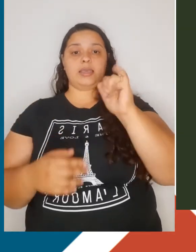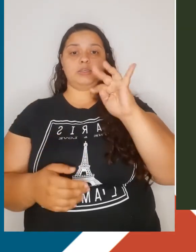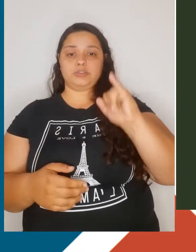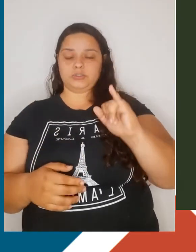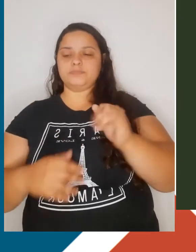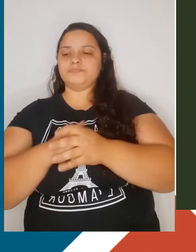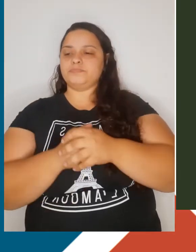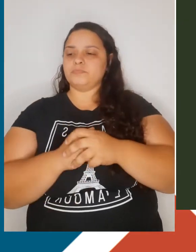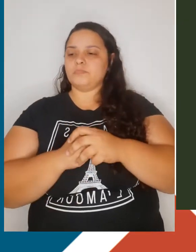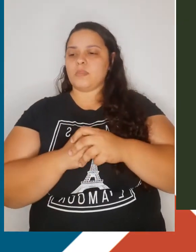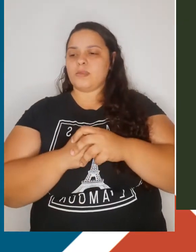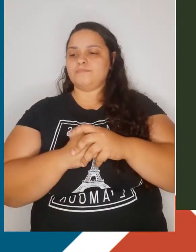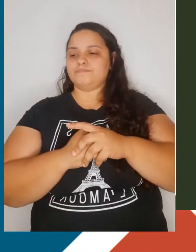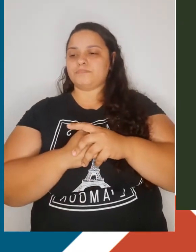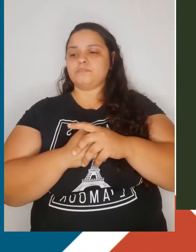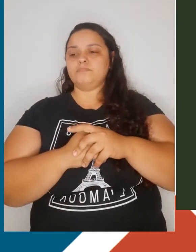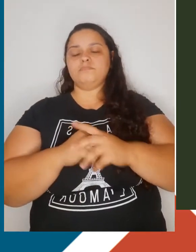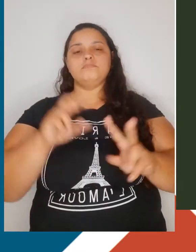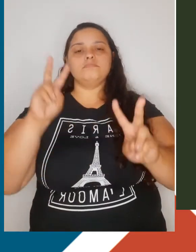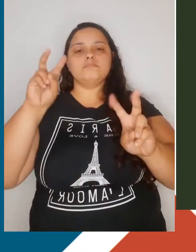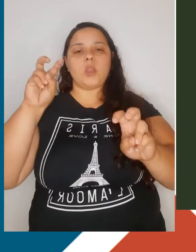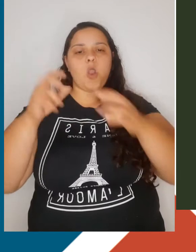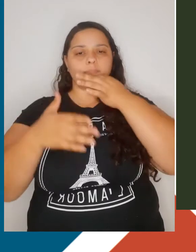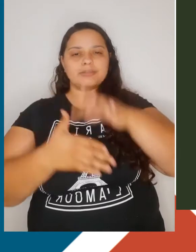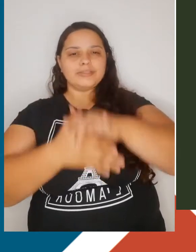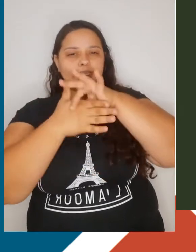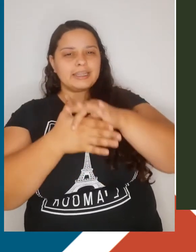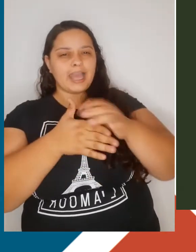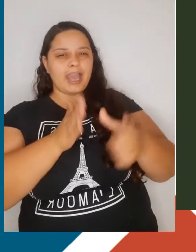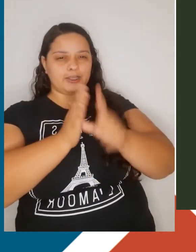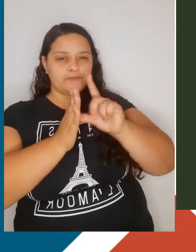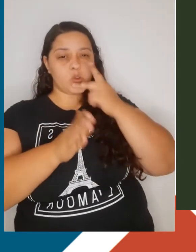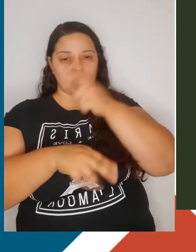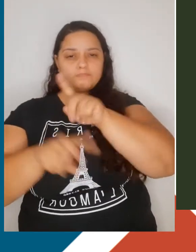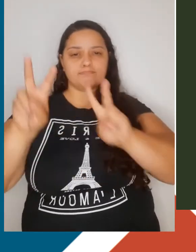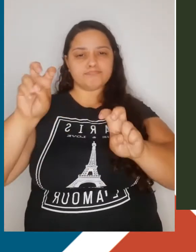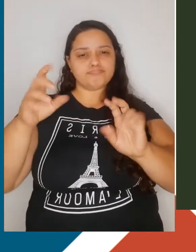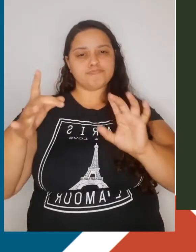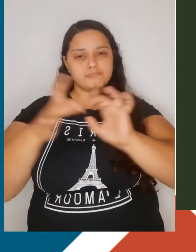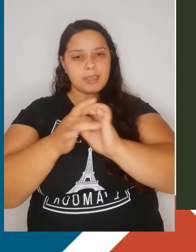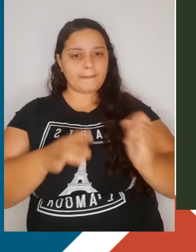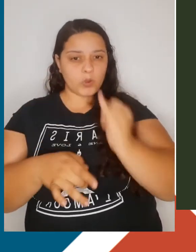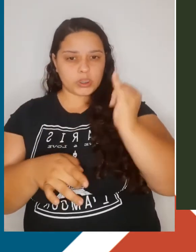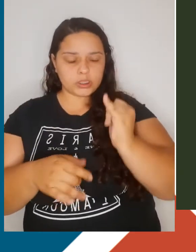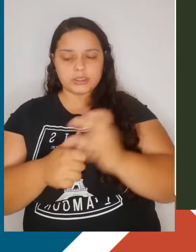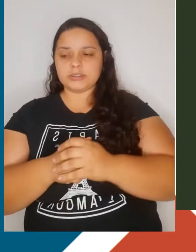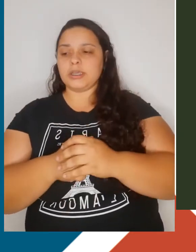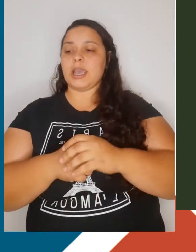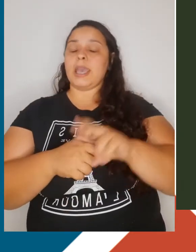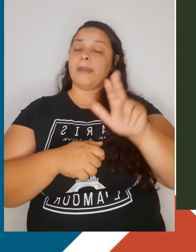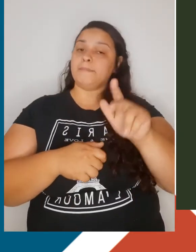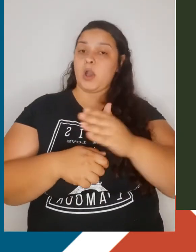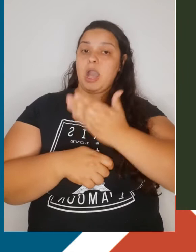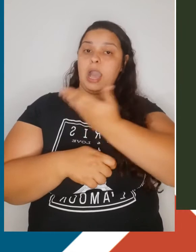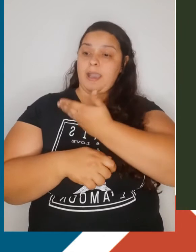o trecho de um discurso atribuído a Toussaint Louverture, o líder revolucionário que eu mencionei há pouco, na aula. Diz